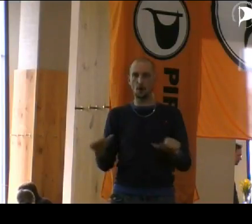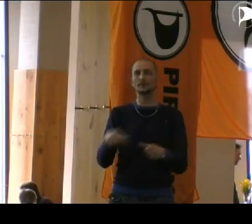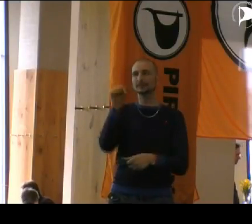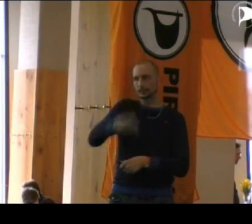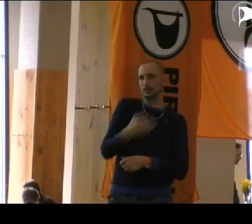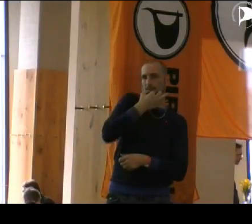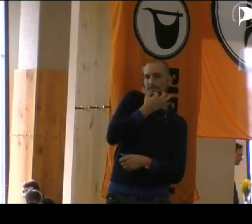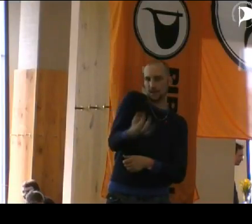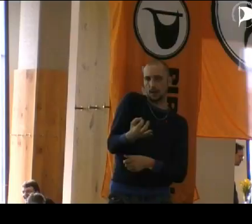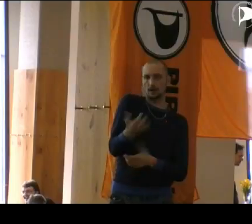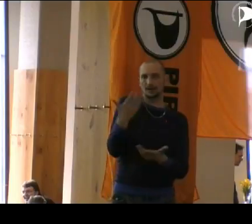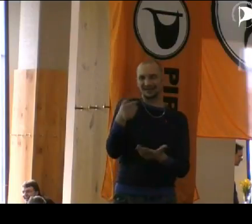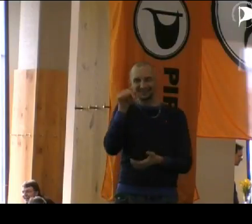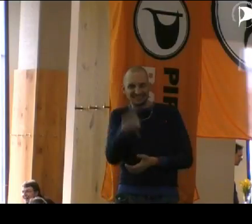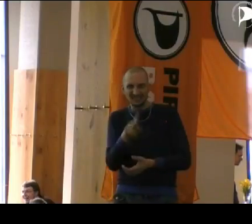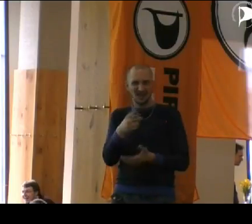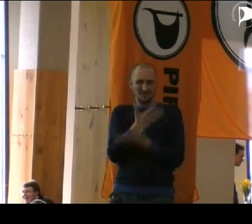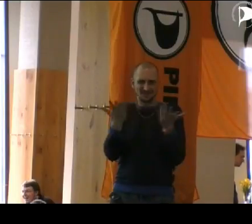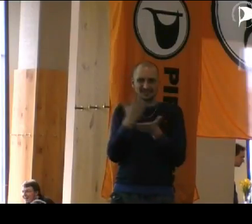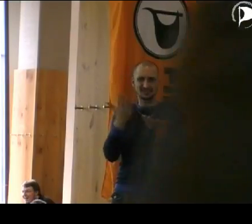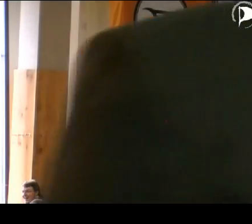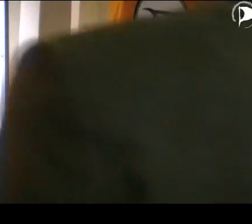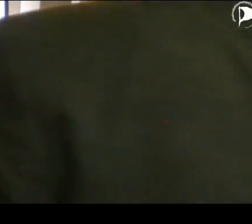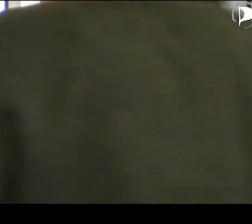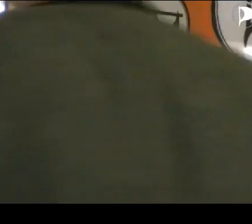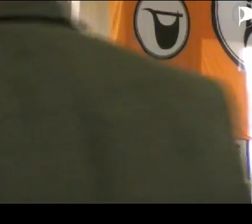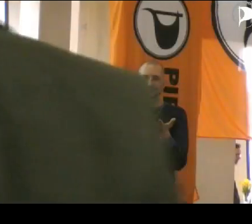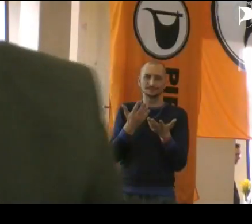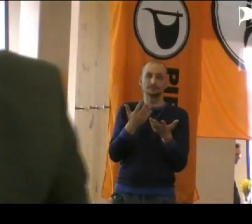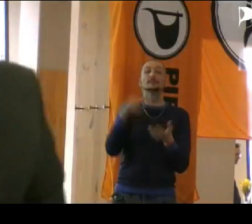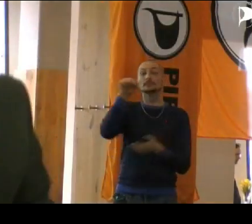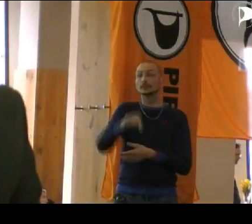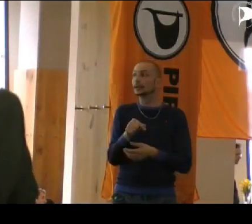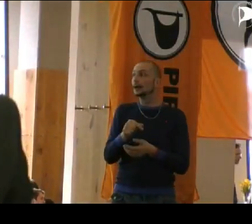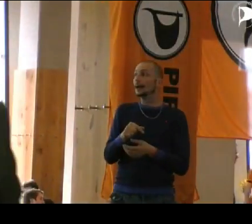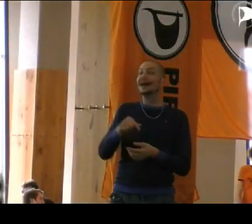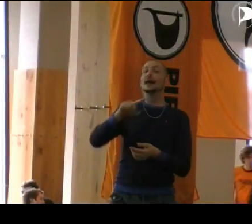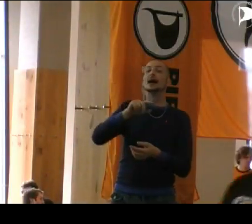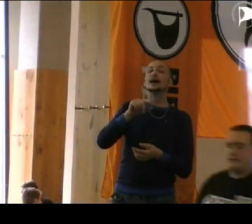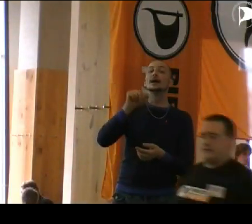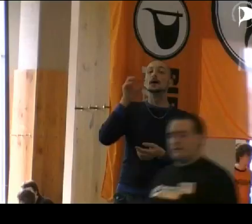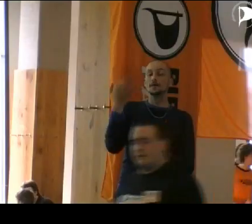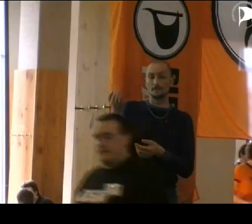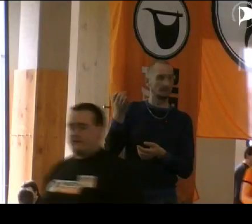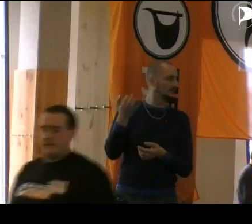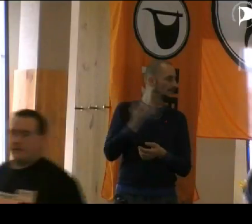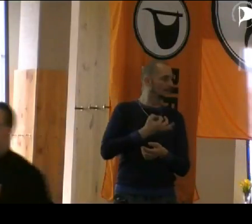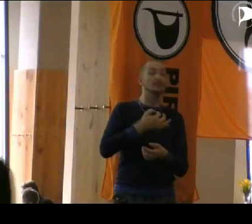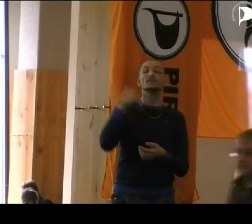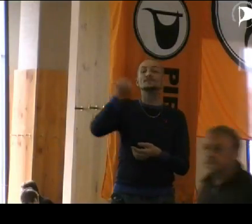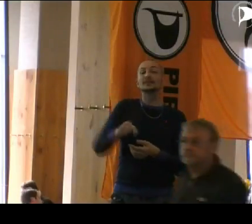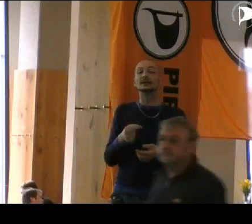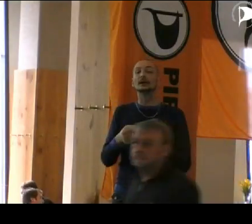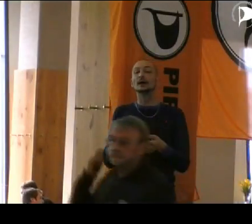irgendwas nicht sogar solche schied dort eine streitkultur sondern es geht um die welt